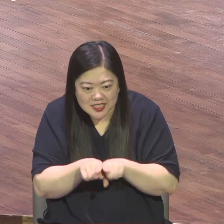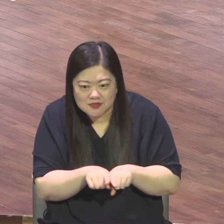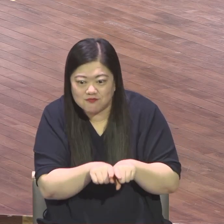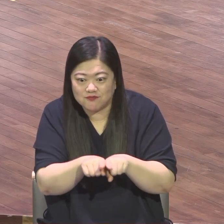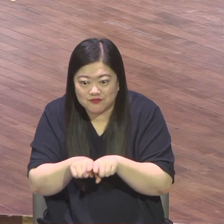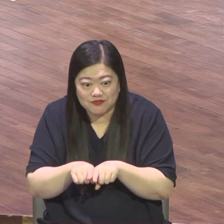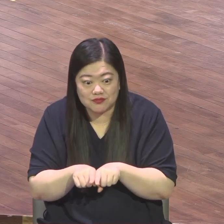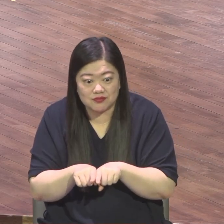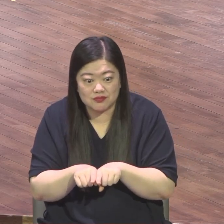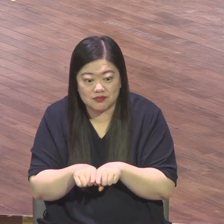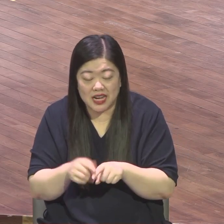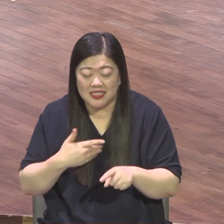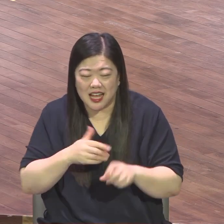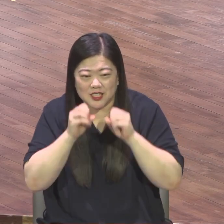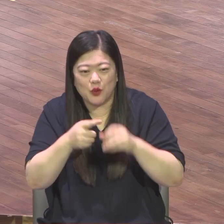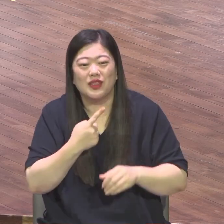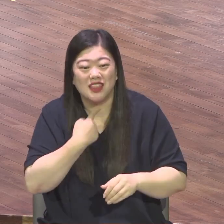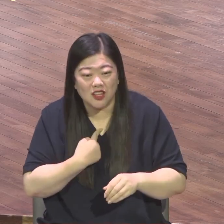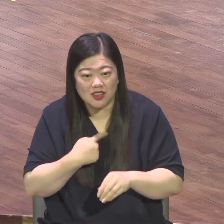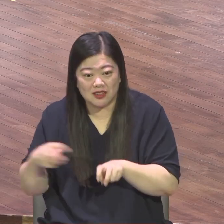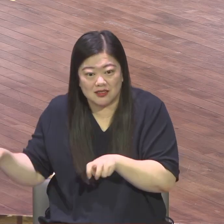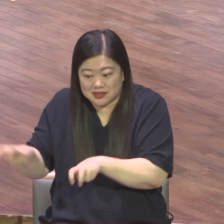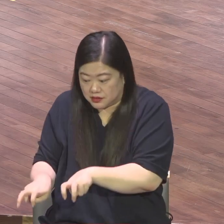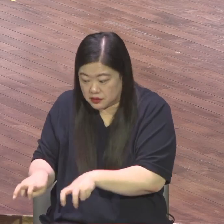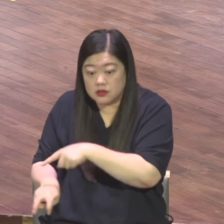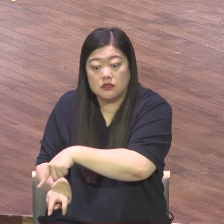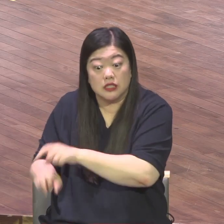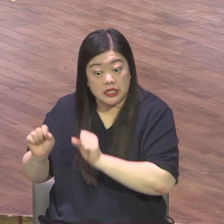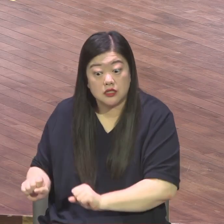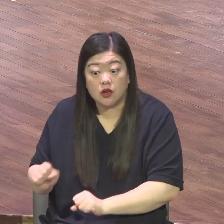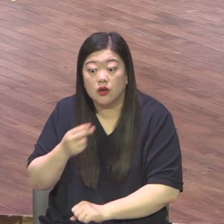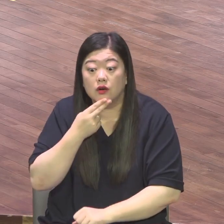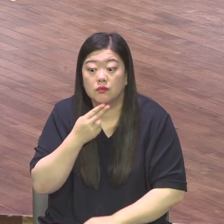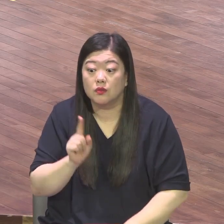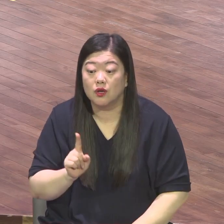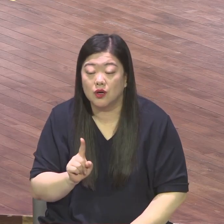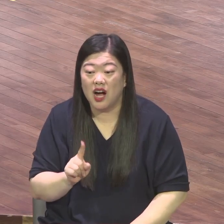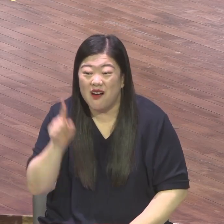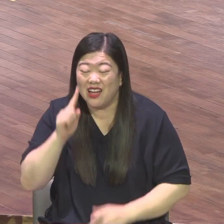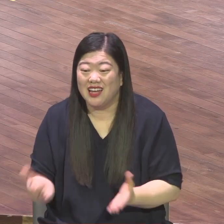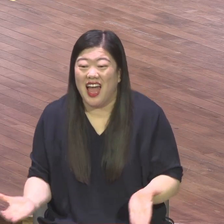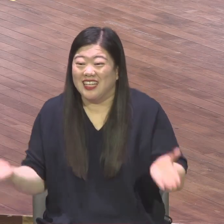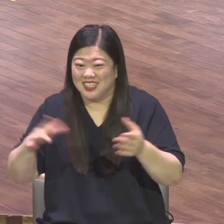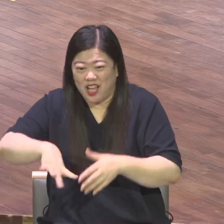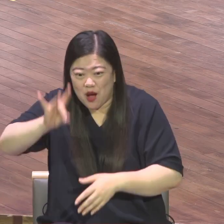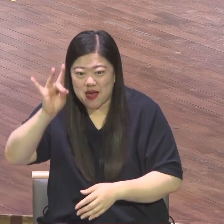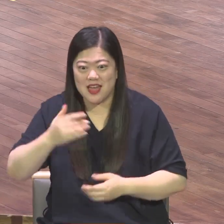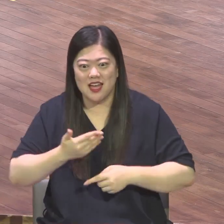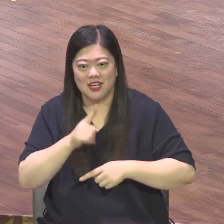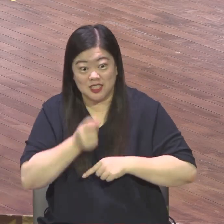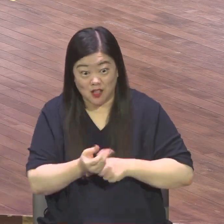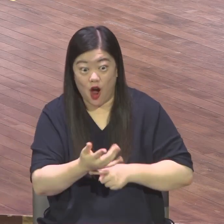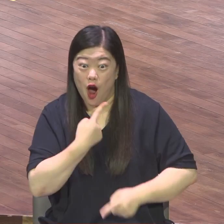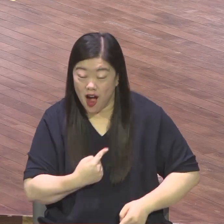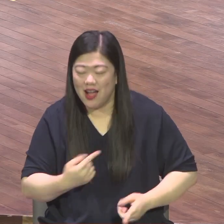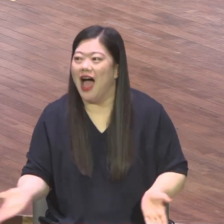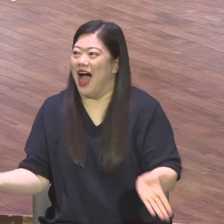여기 와서 지금 신앙생활 하고 있습니까? 네. 점점 소리가 적어집니다.